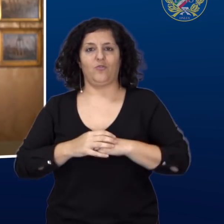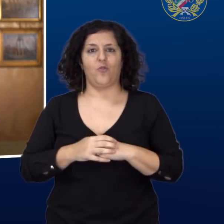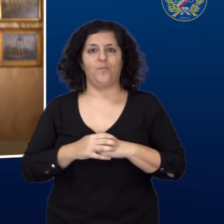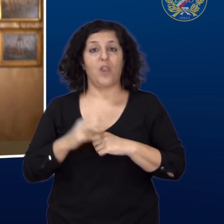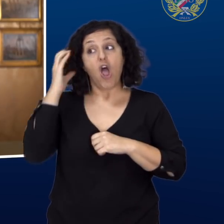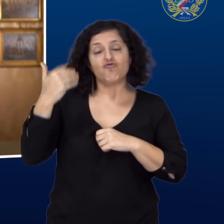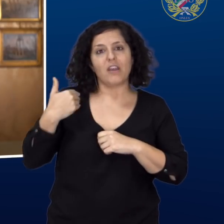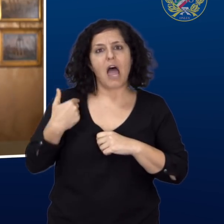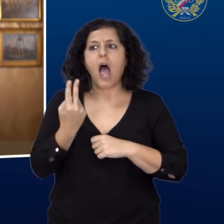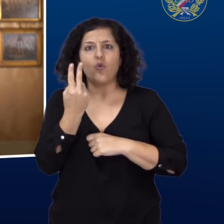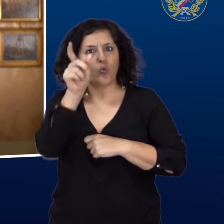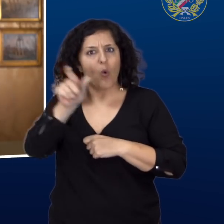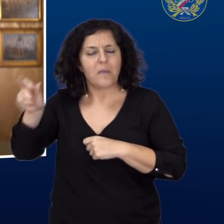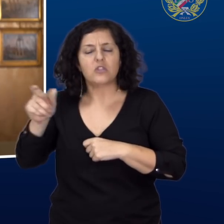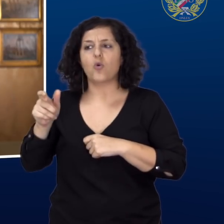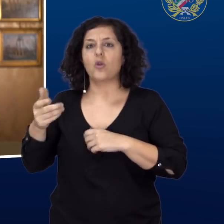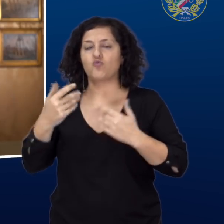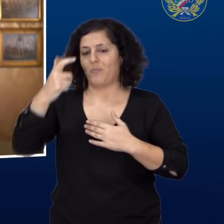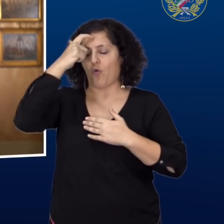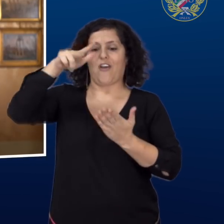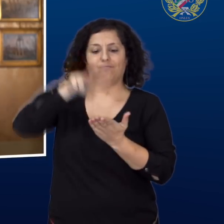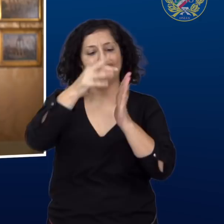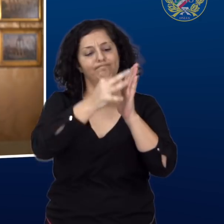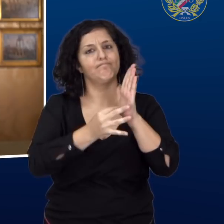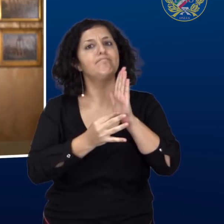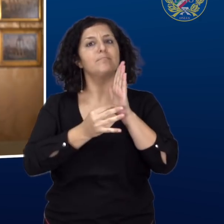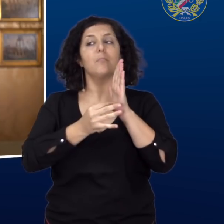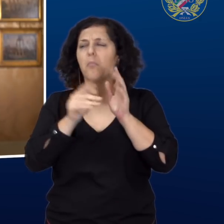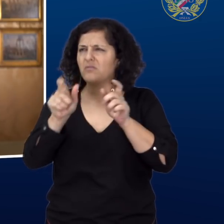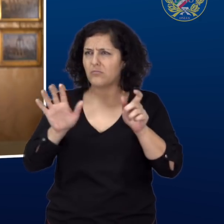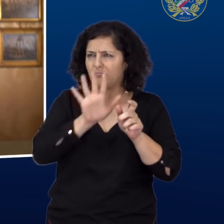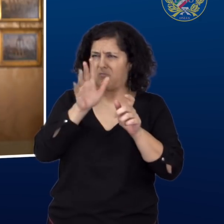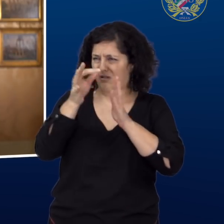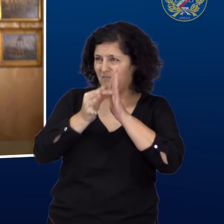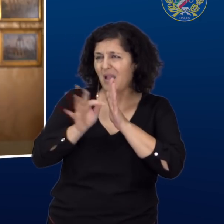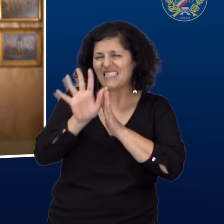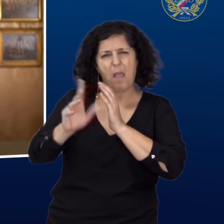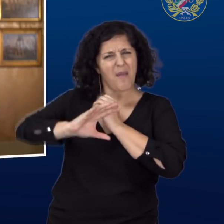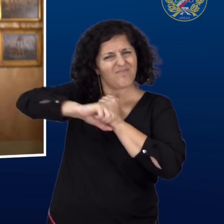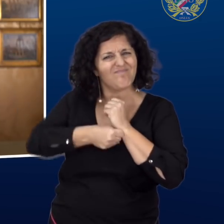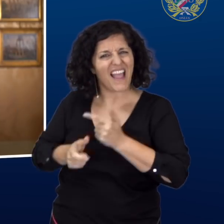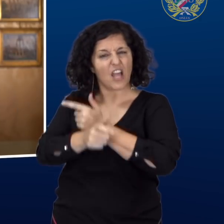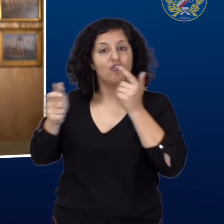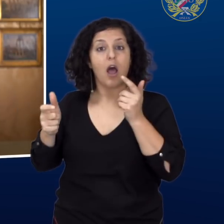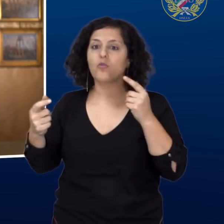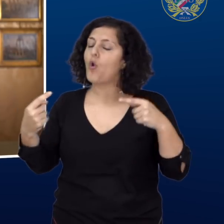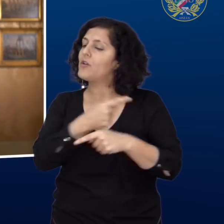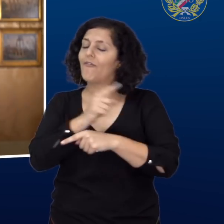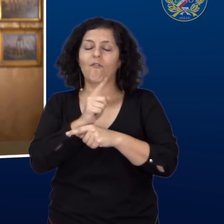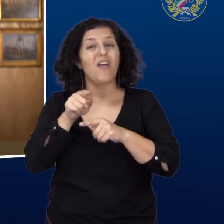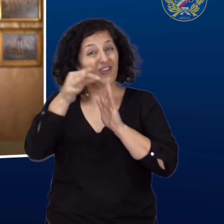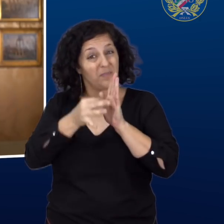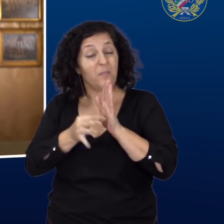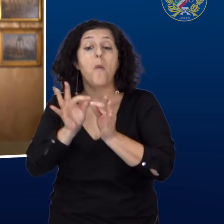Da gennaio, quando avevamo appena due casi, abbiamo subito messo in atto misure che sono apparse drastiche, ma che in realtà erano